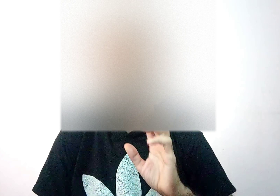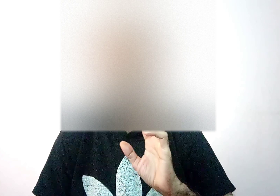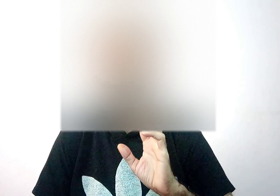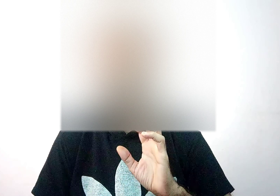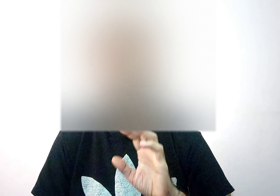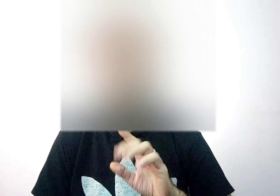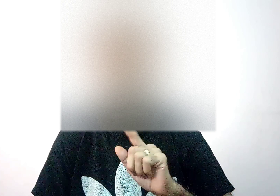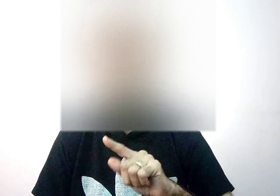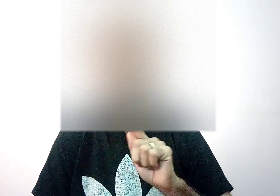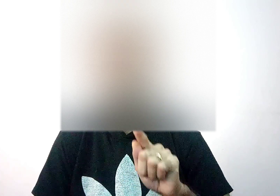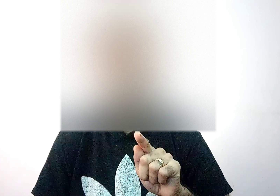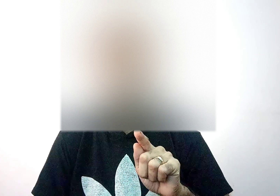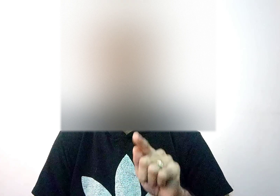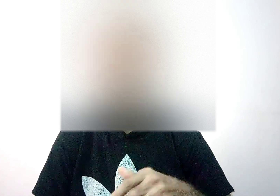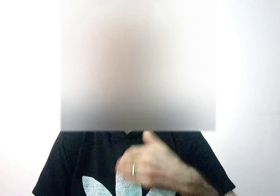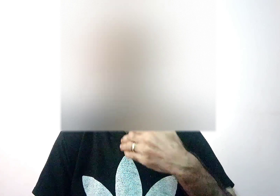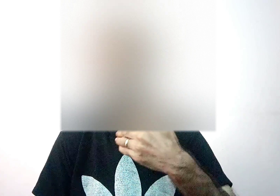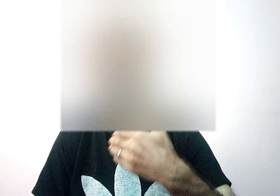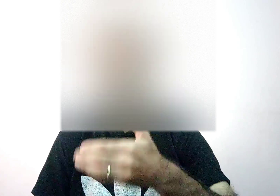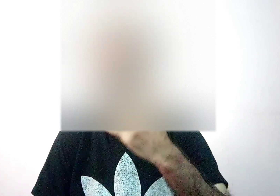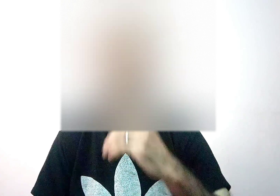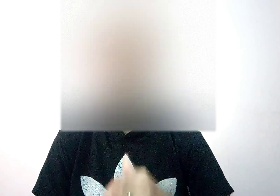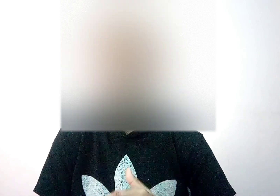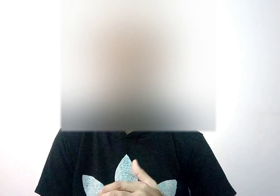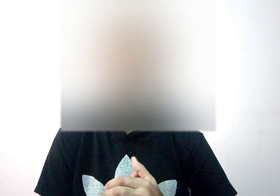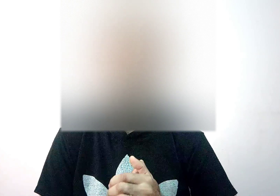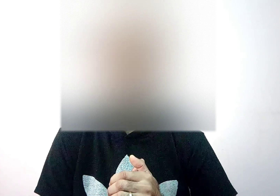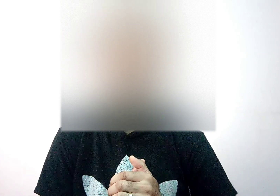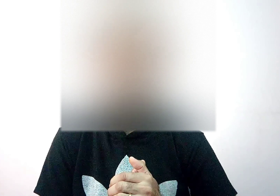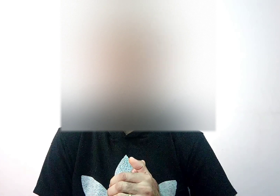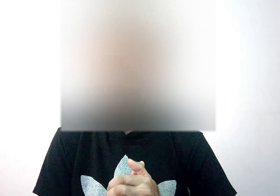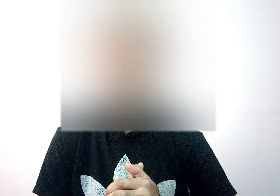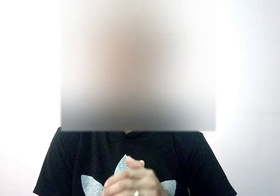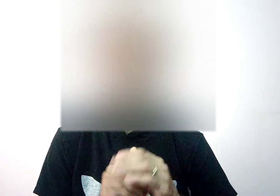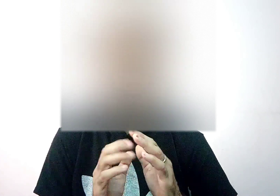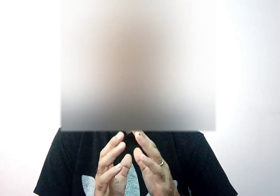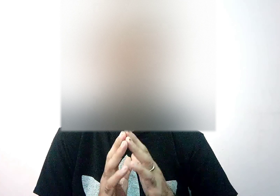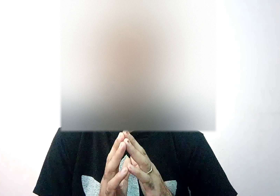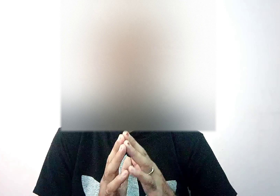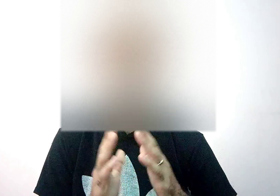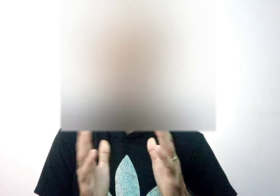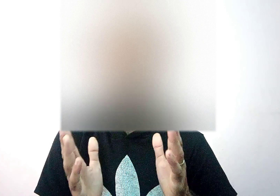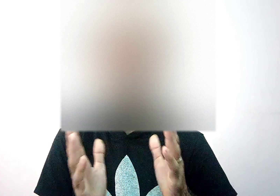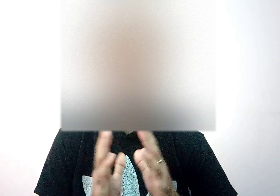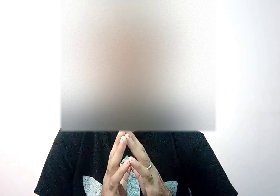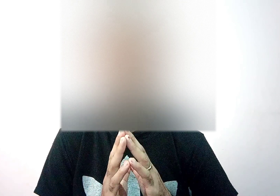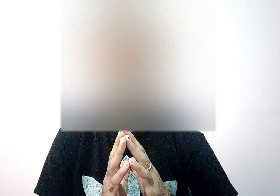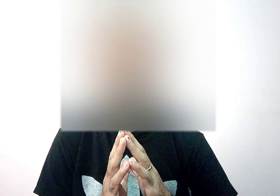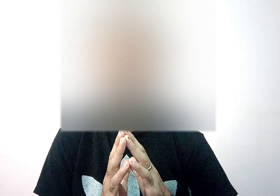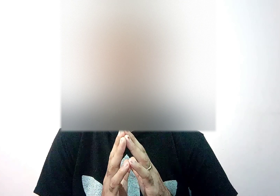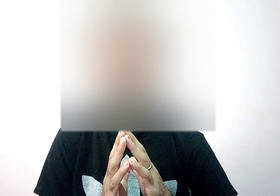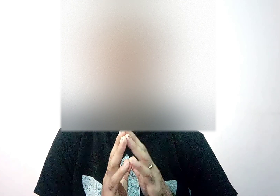ممكن هنشوفه بين الحكومة الأثيوبية وبين إقليم تيجراي، وده الشيء اللي احنا مش بنتمناه. احنا